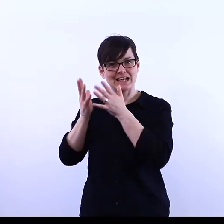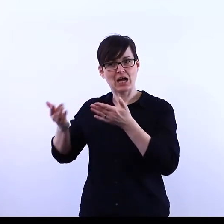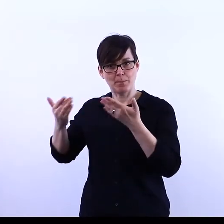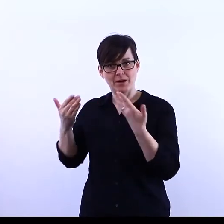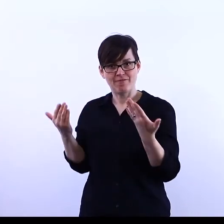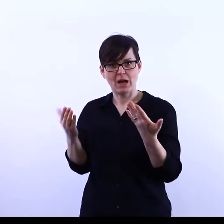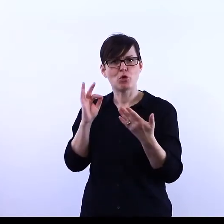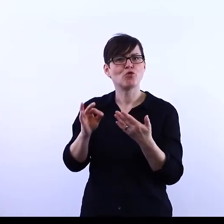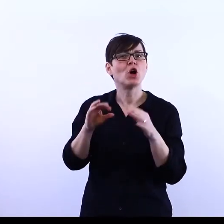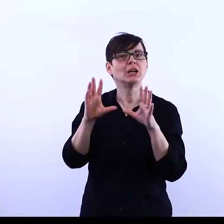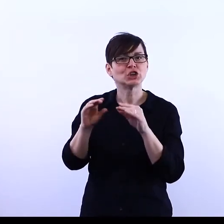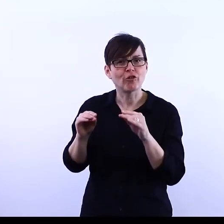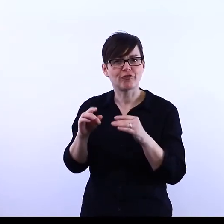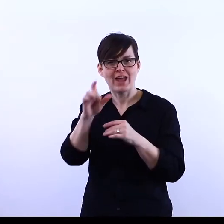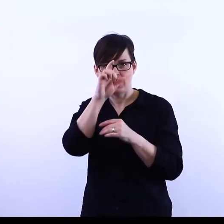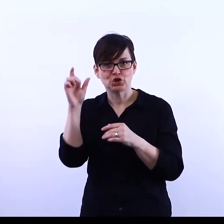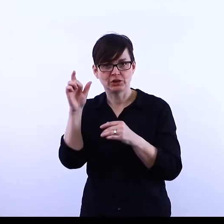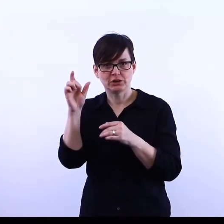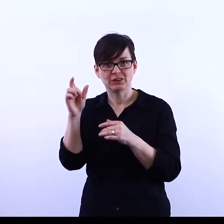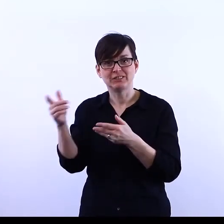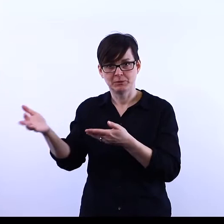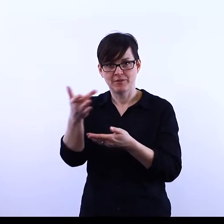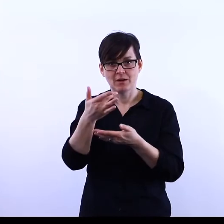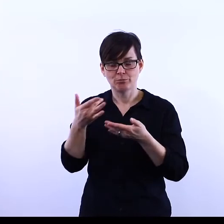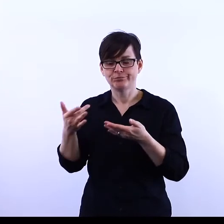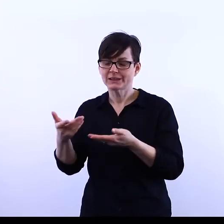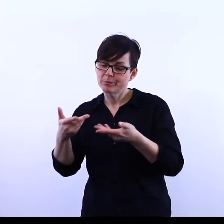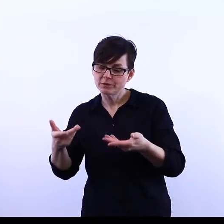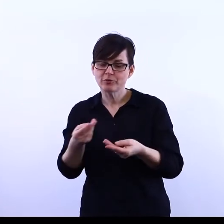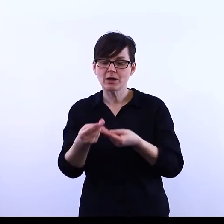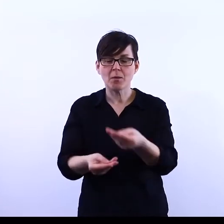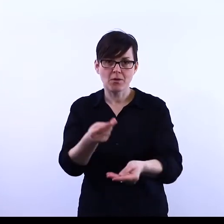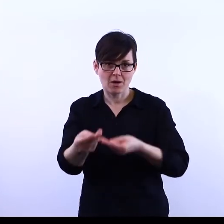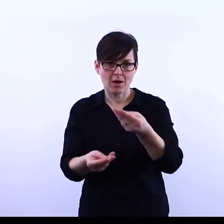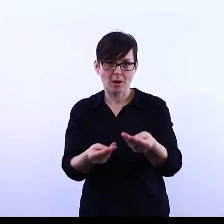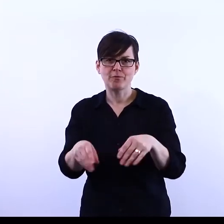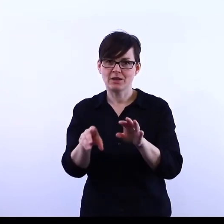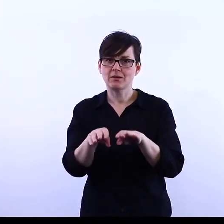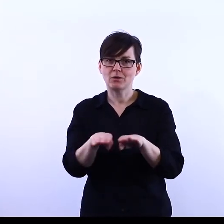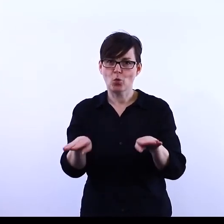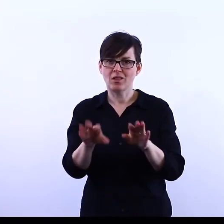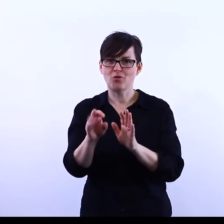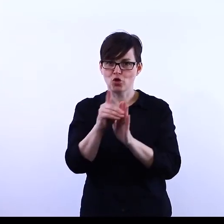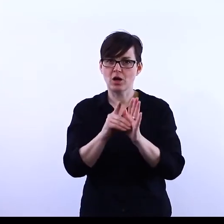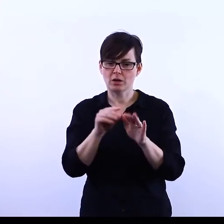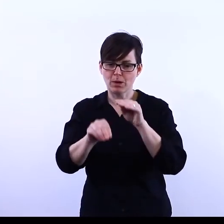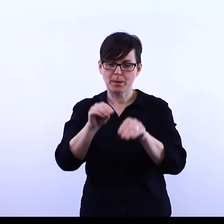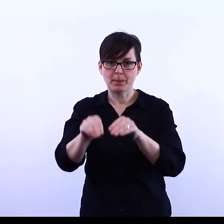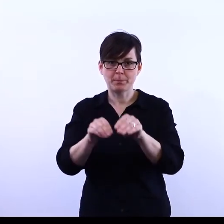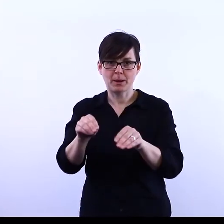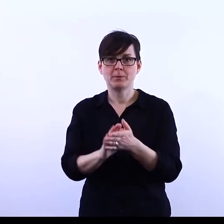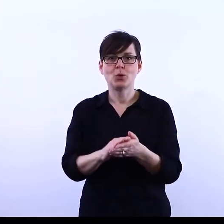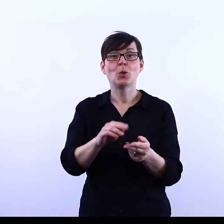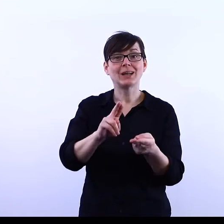Software-Engineering-Jobs als Datengrundlage, als Futter gegeben, belabelt mit, naja, wurde diese